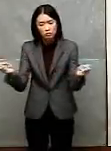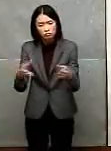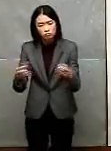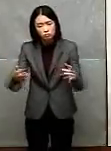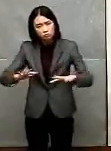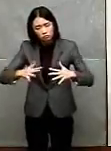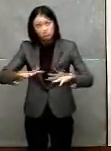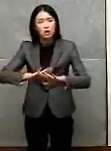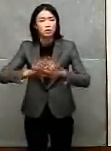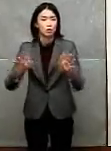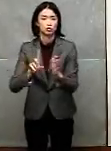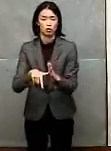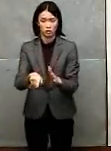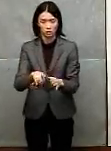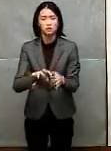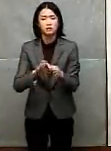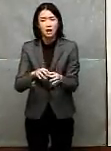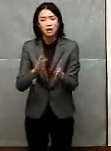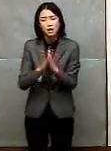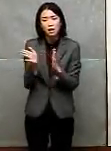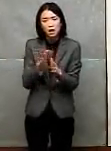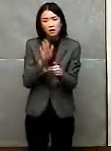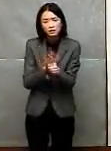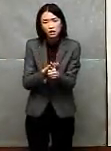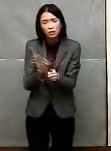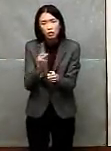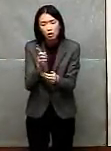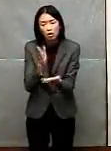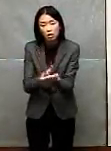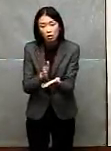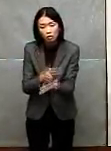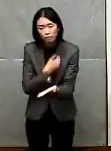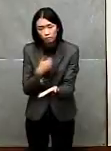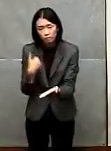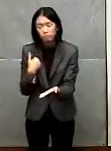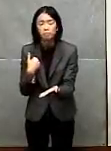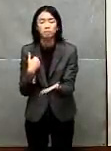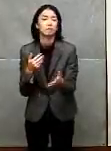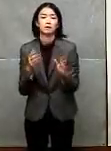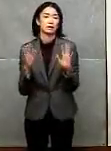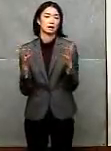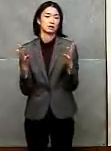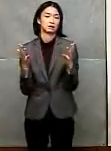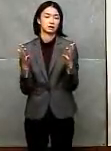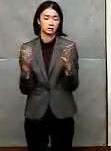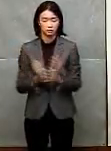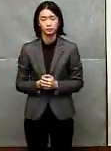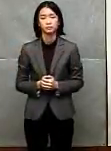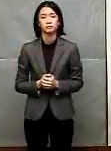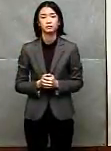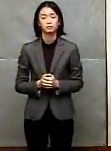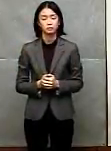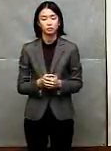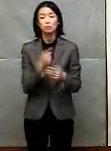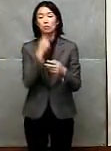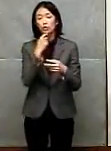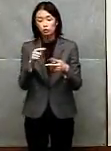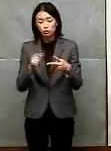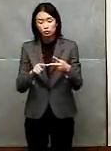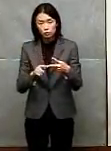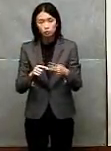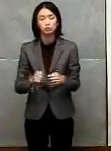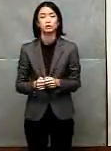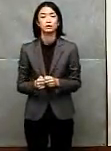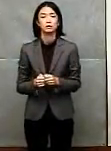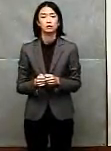、県の支援について申し上げられることはないところであります。それから